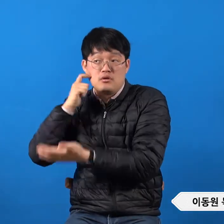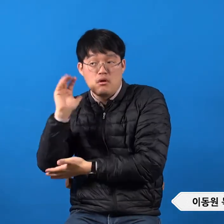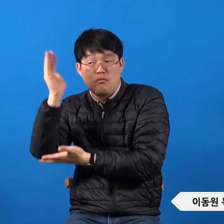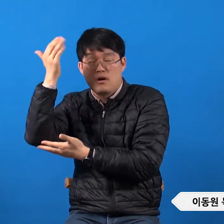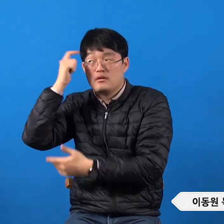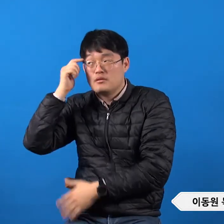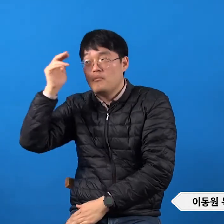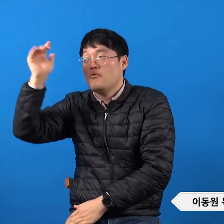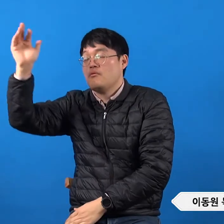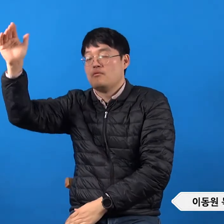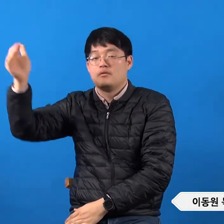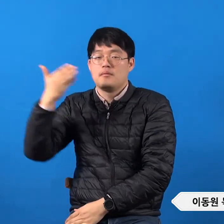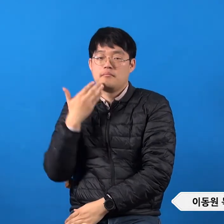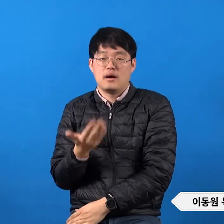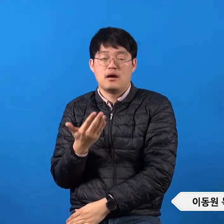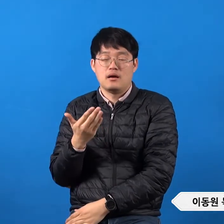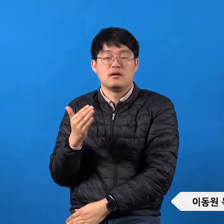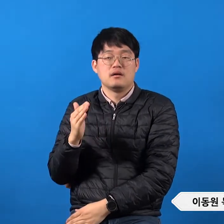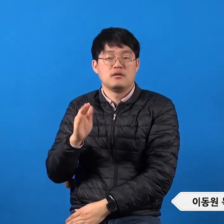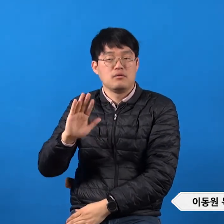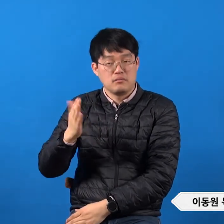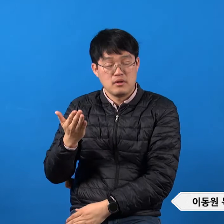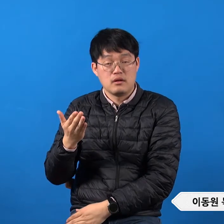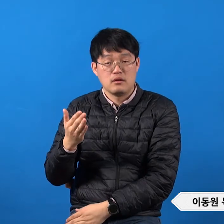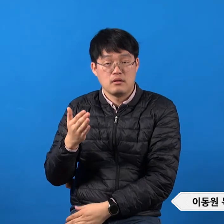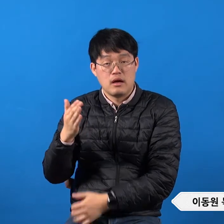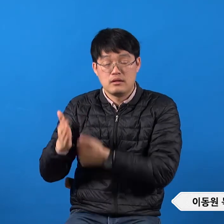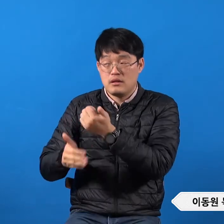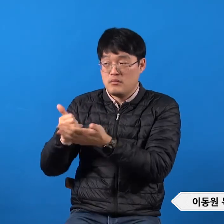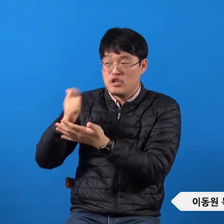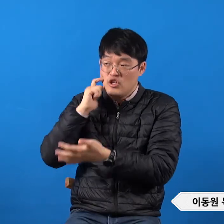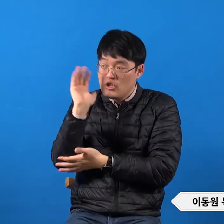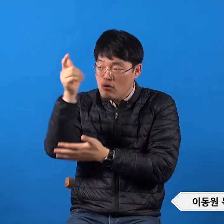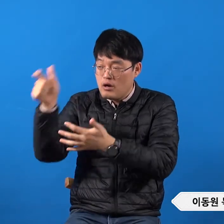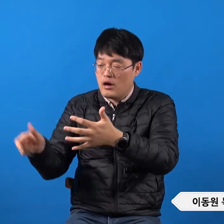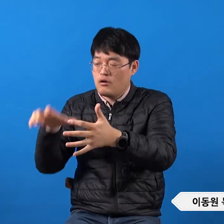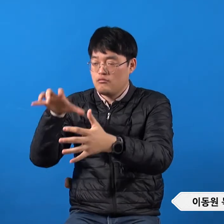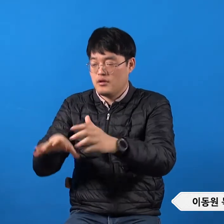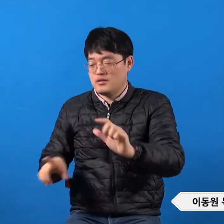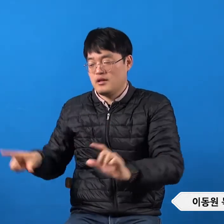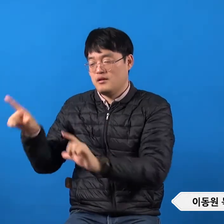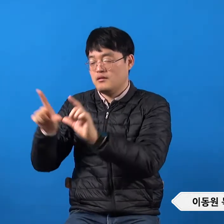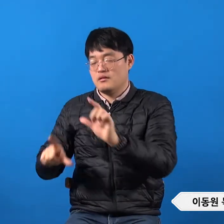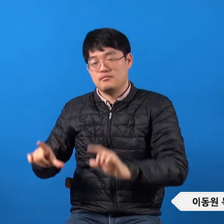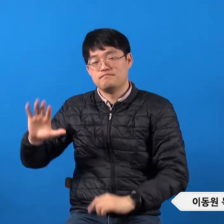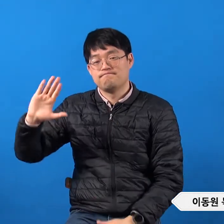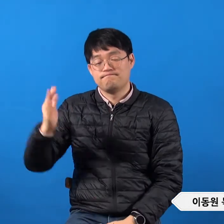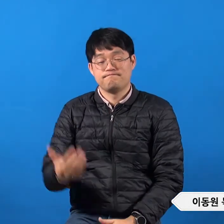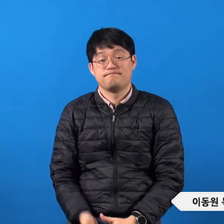영광을 사모할 수 있어야 한다고. 그리고 그 영광 가운데 우리가 살 수가 있어야 한다고.